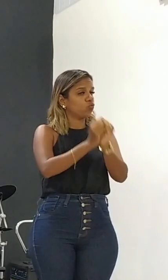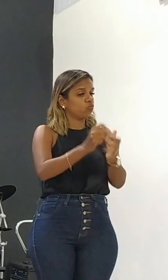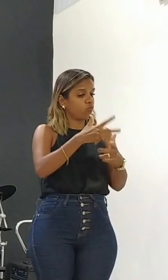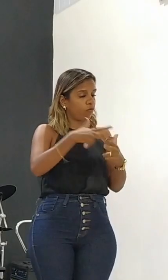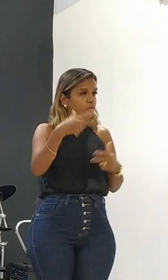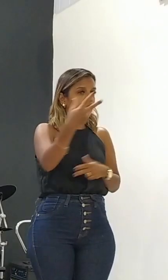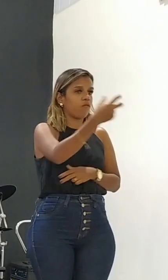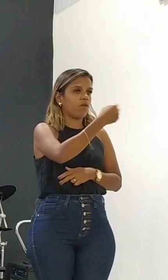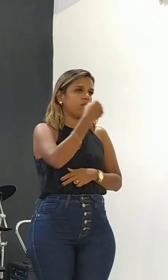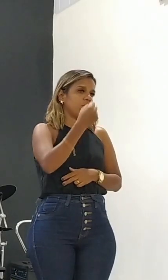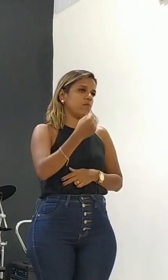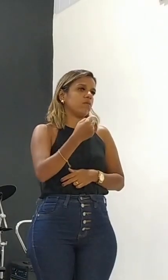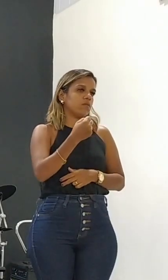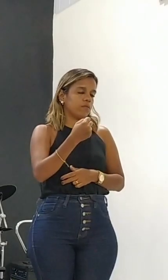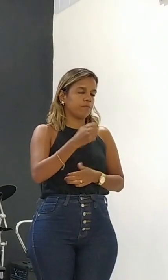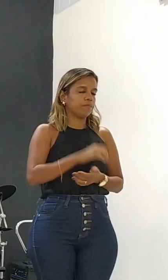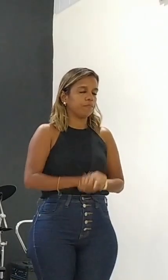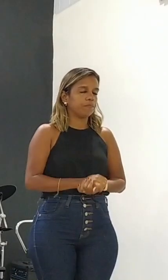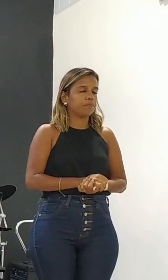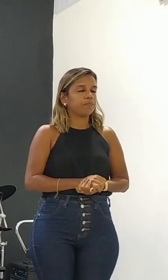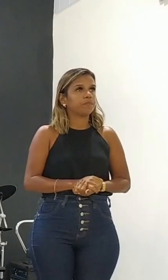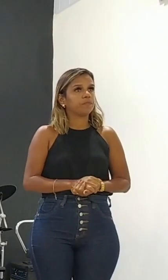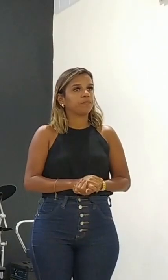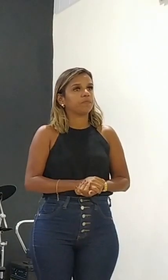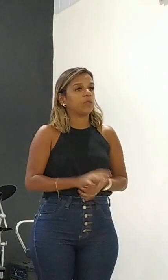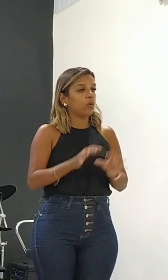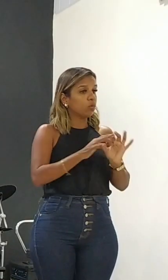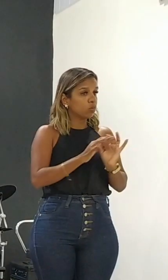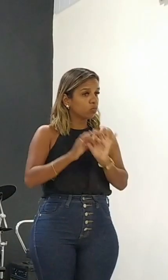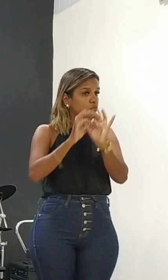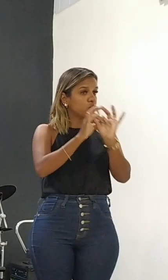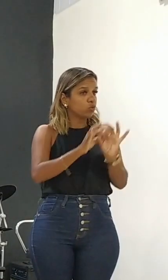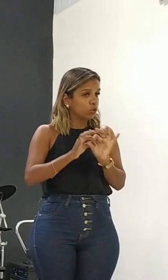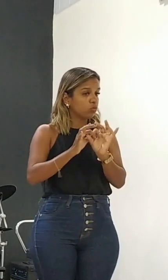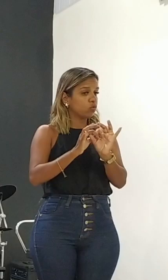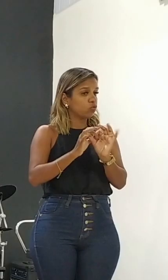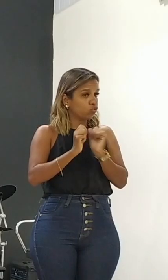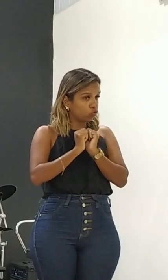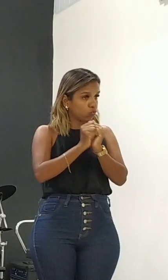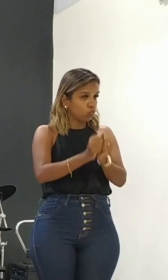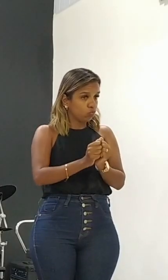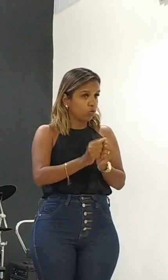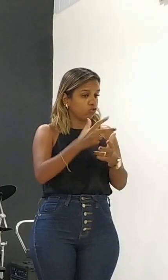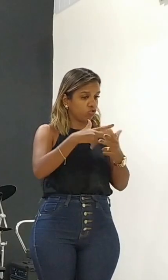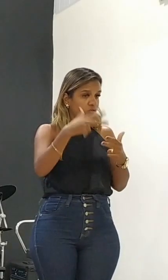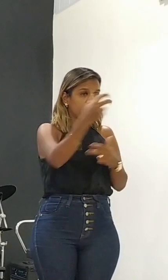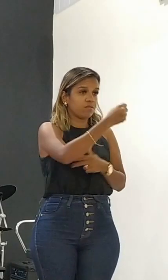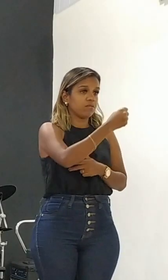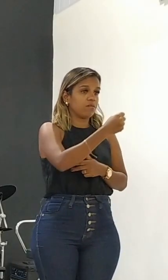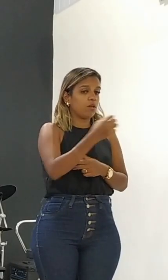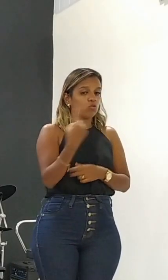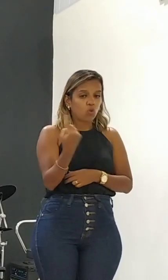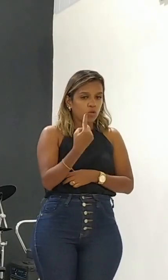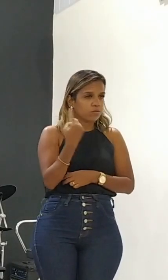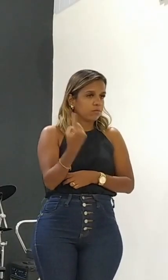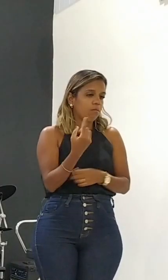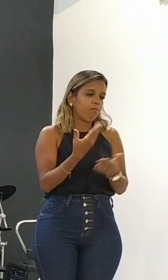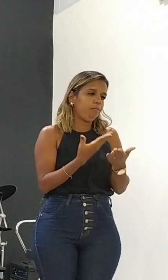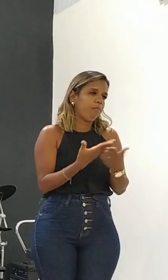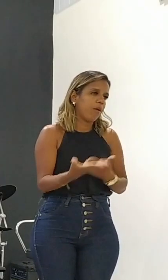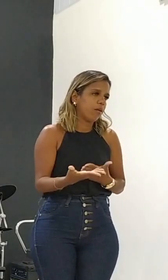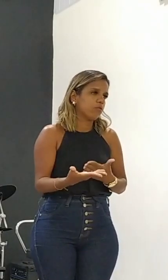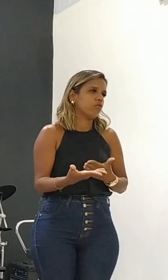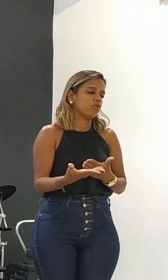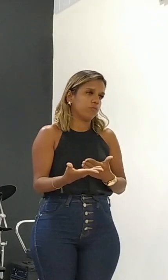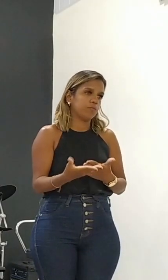qualquer batalha, né? Juntos a gente vence qualquer luta. Se a gente ficar separado, a gente perde. Aleluia. Então fica